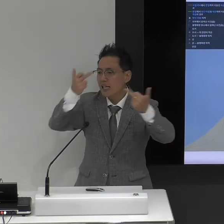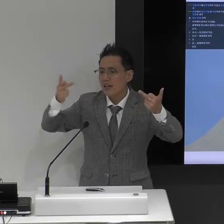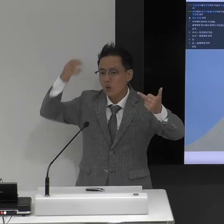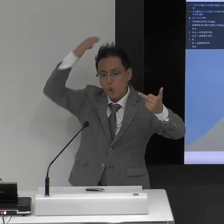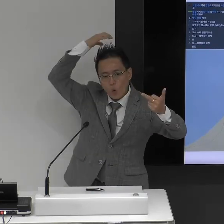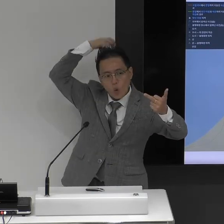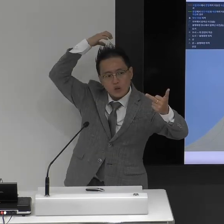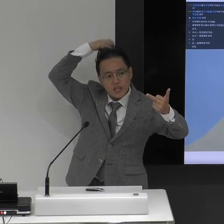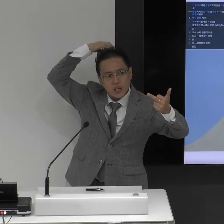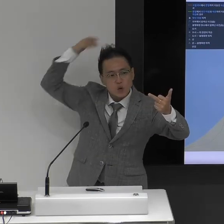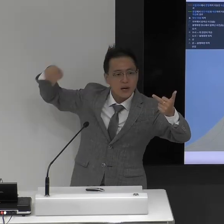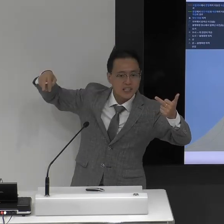산 꼭대기로만 갔어요.